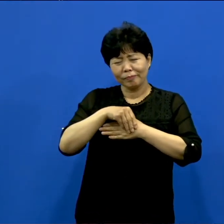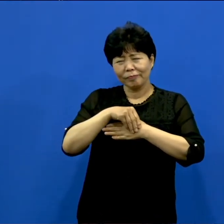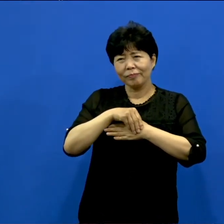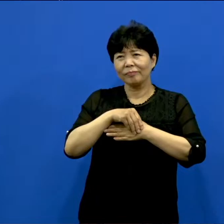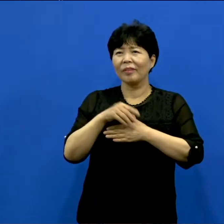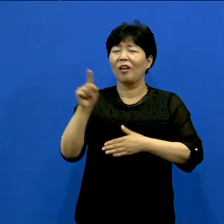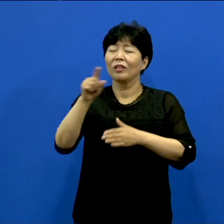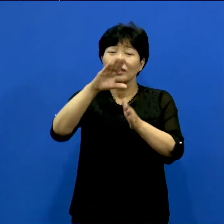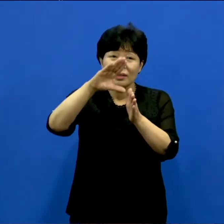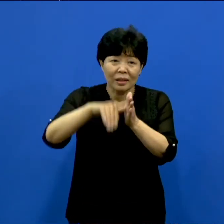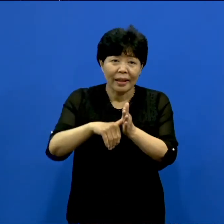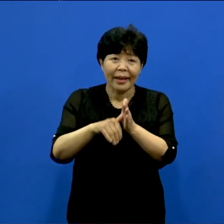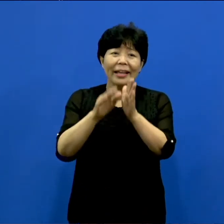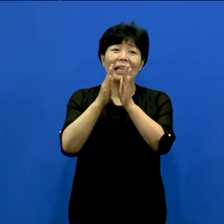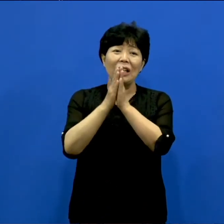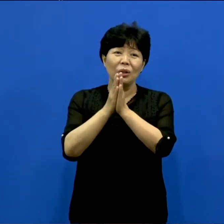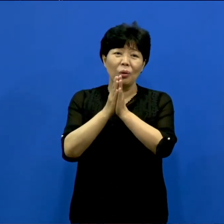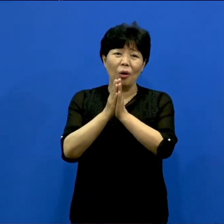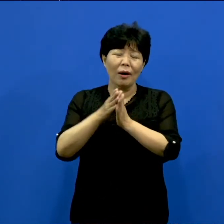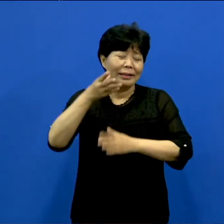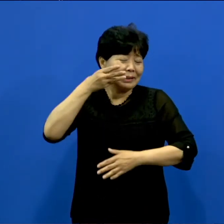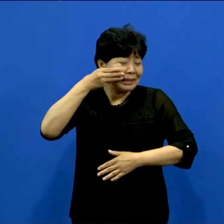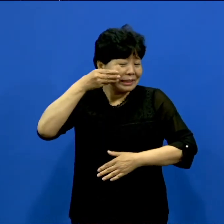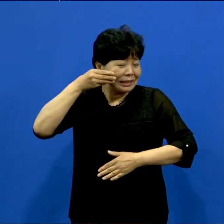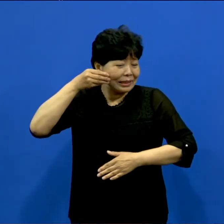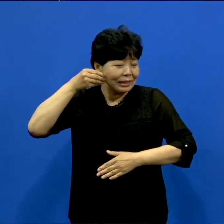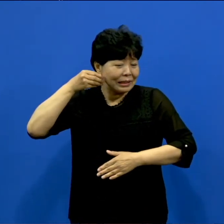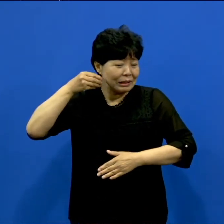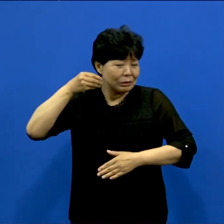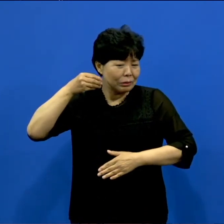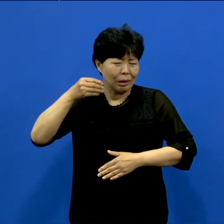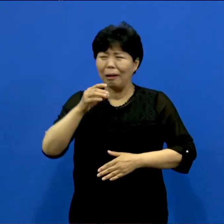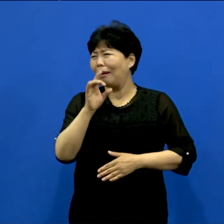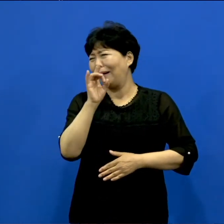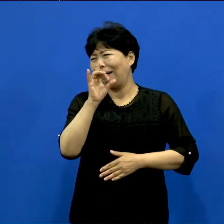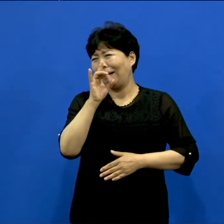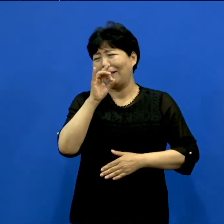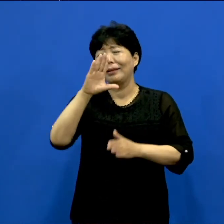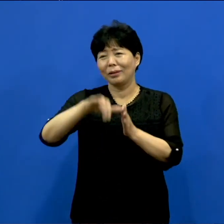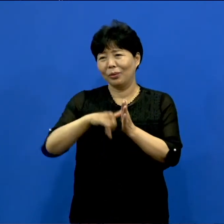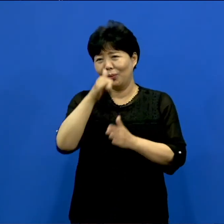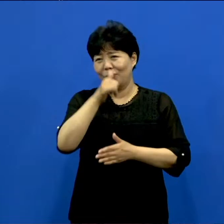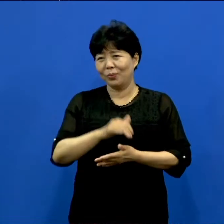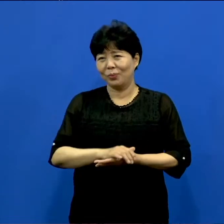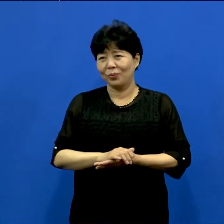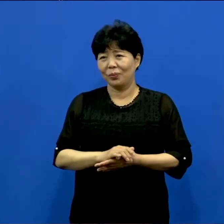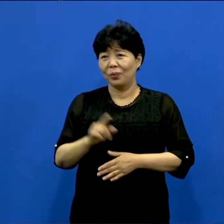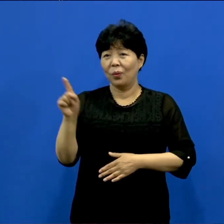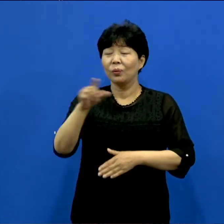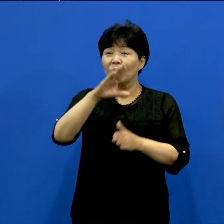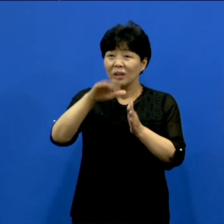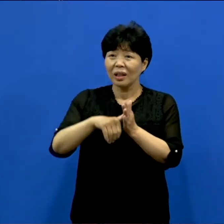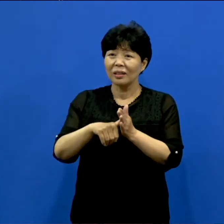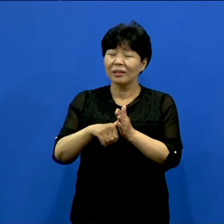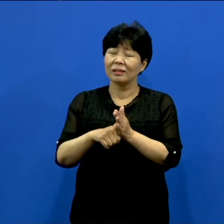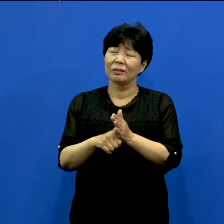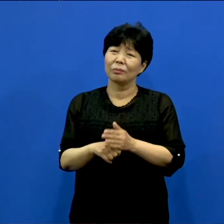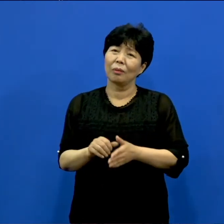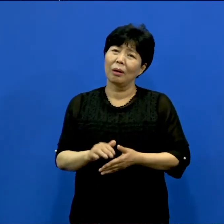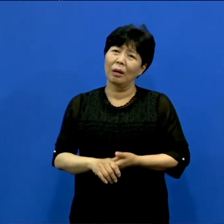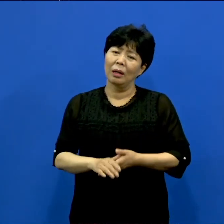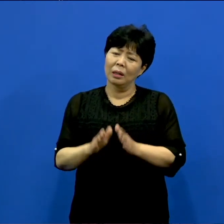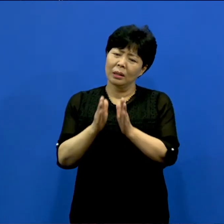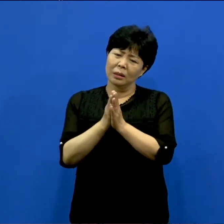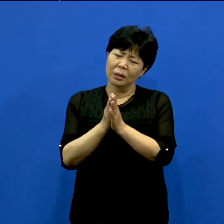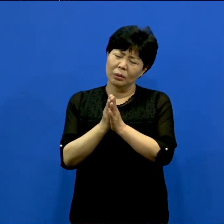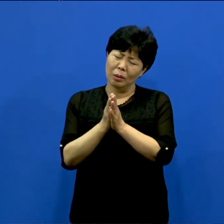여러분 기도가 늘 잘 될 때 잘 되는 게 아니고 기도가 안 될 때도 있어요. 어떤 때는 막 그냥 기도의 자리가 그냥